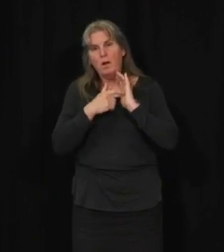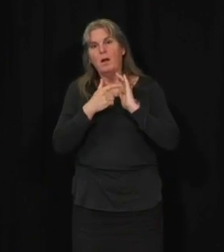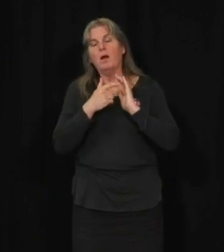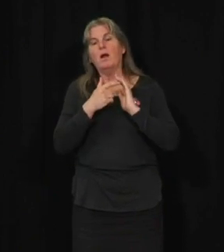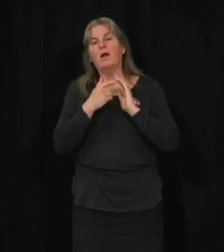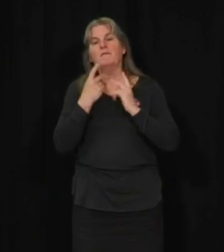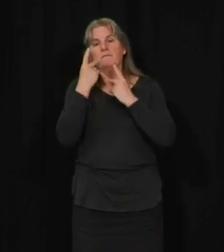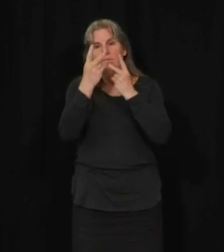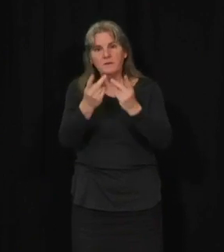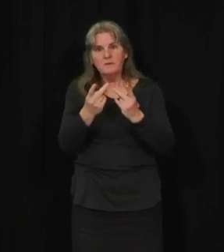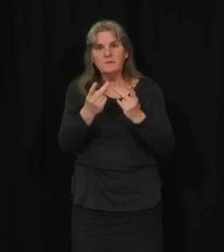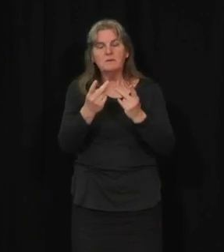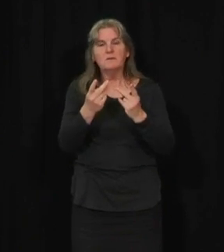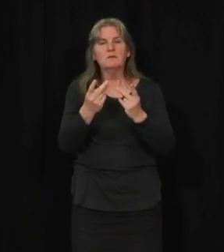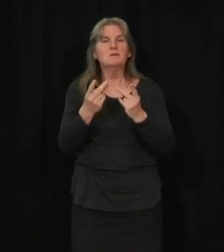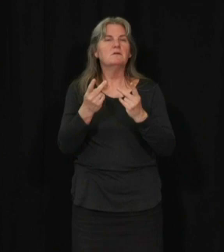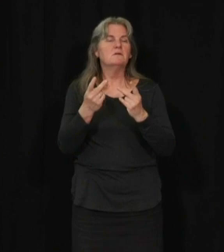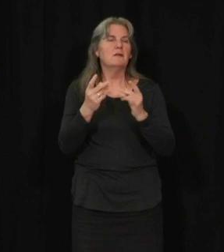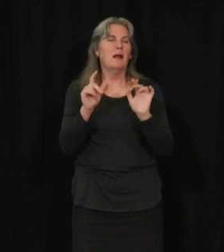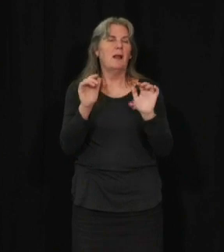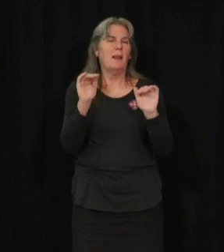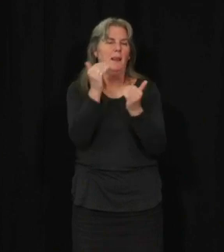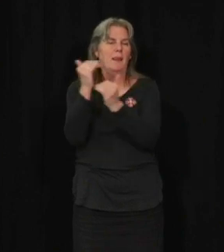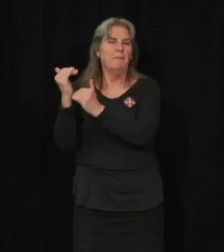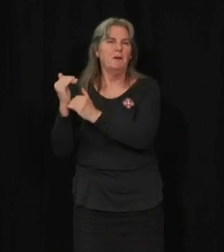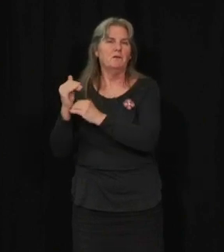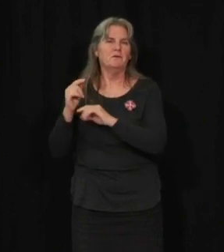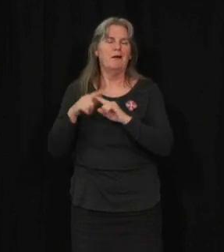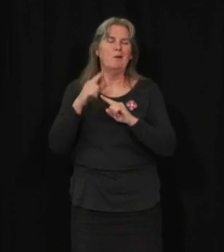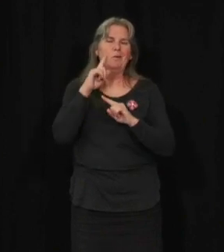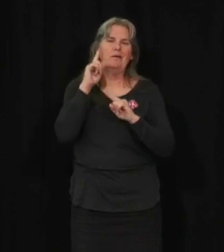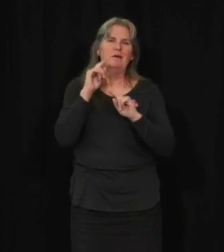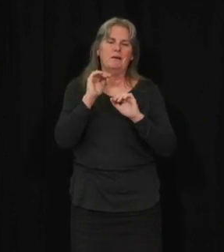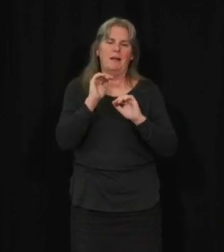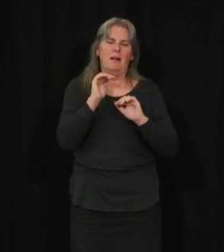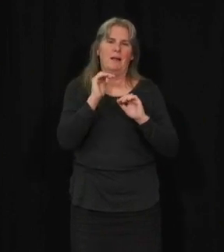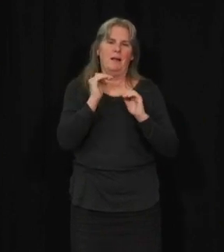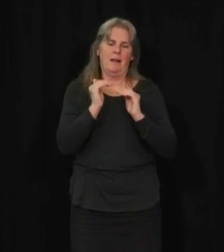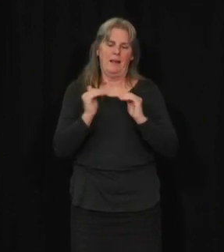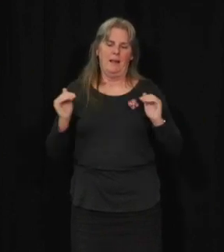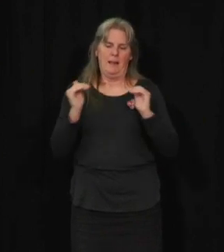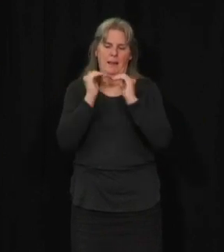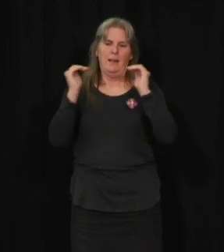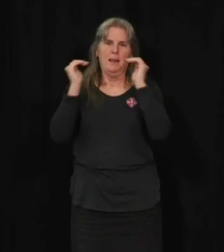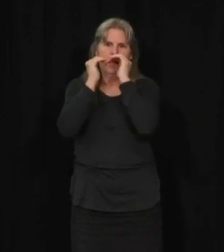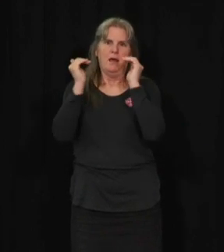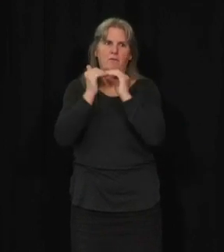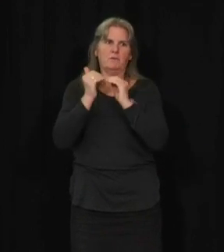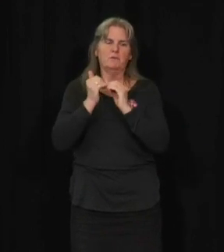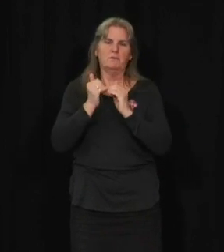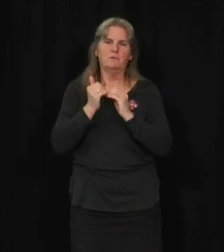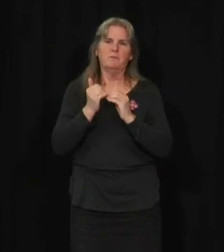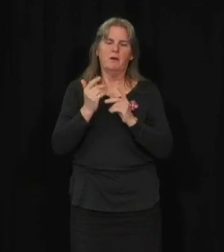or internationally. So I realize that there are different levels to reconcile, but they will be reconciled.